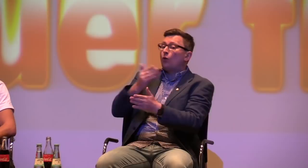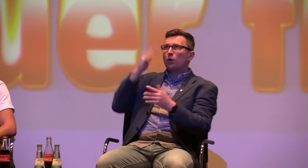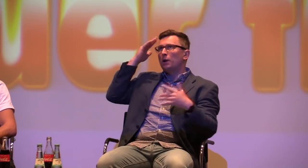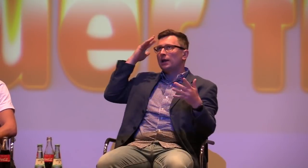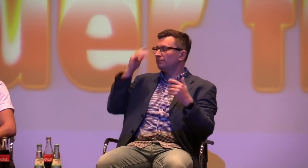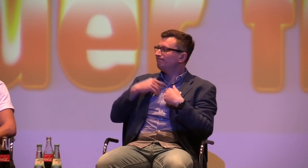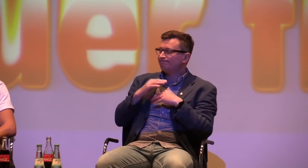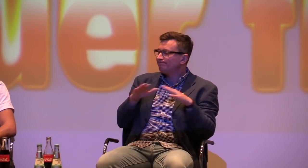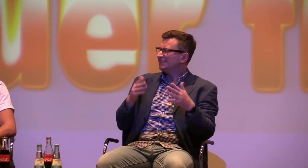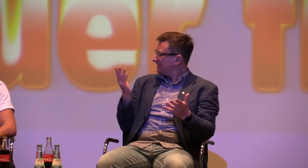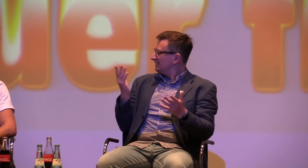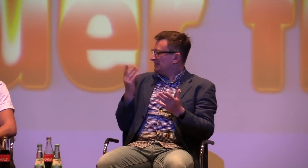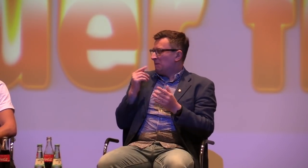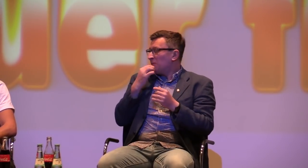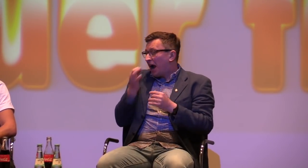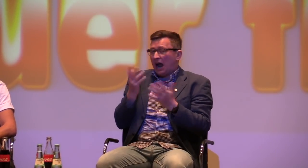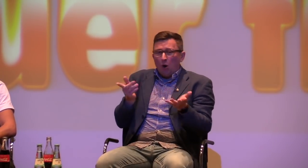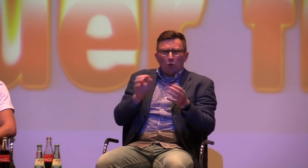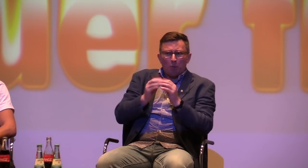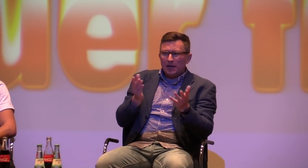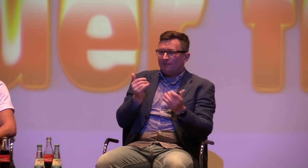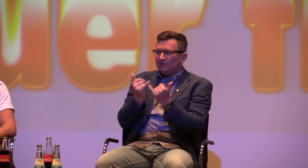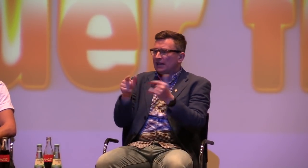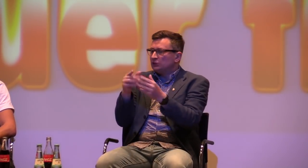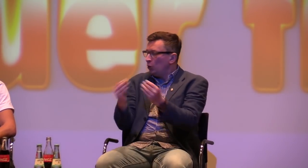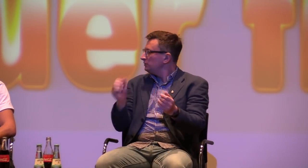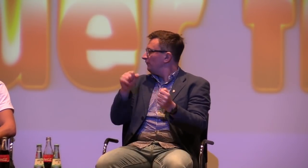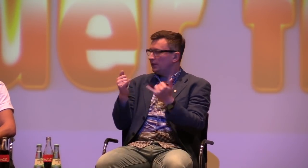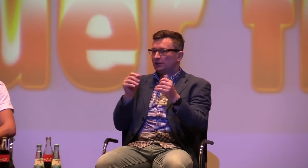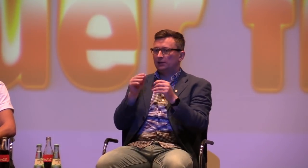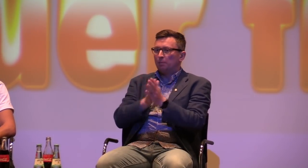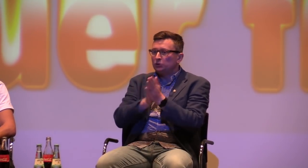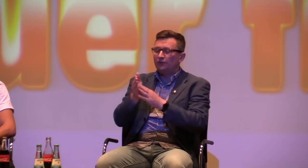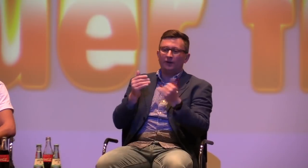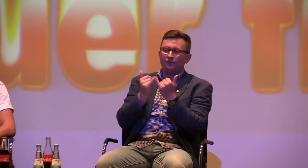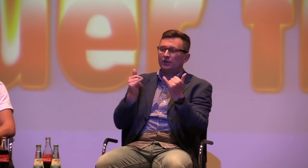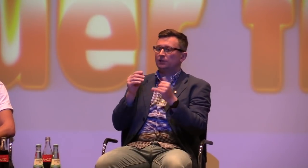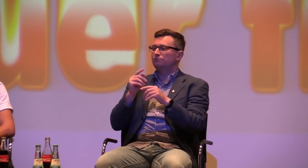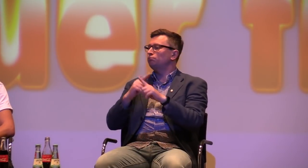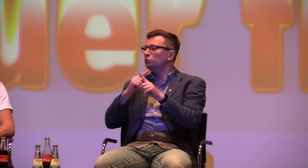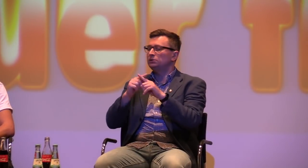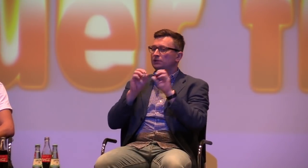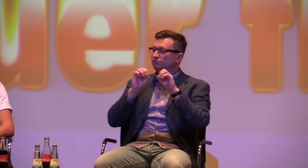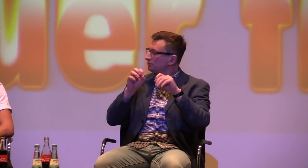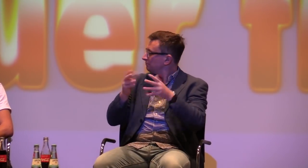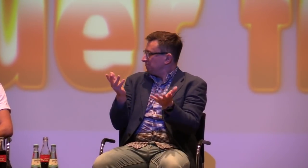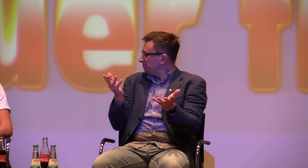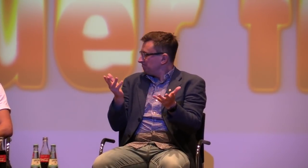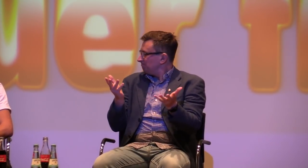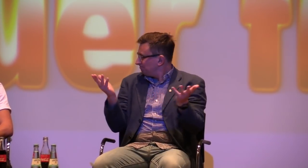oft, ja, sag ich mal, die Tätigkeit sofort niedergelegt, weil das dann als ja, nicht gut gesehen wird. Viele